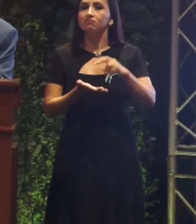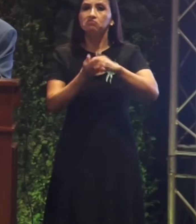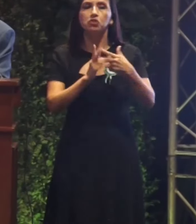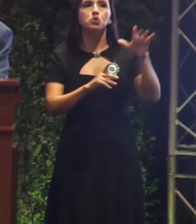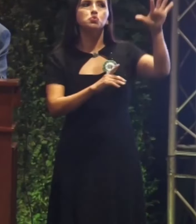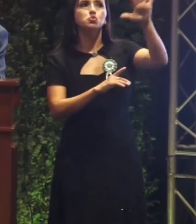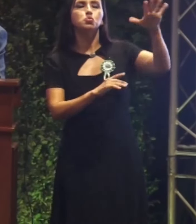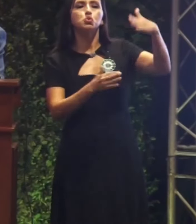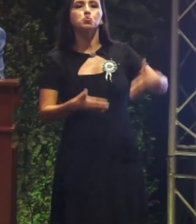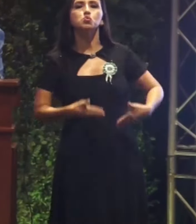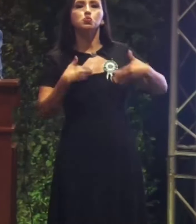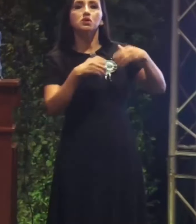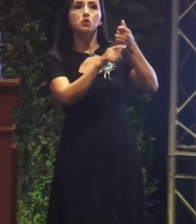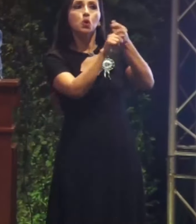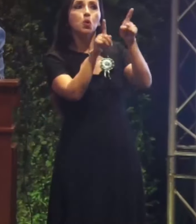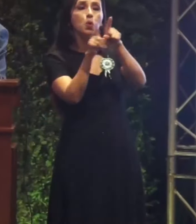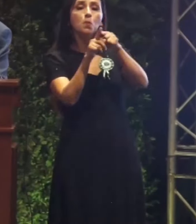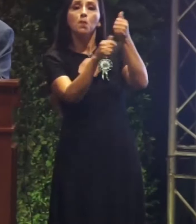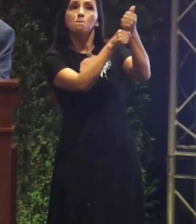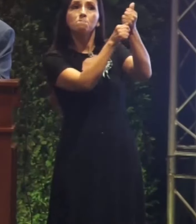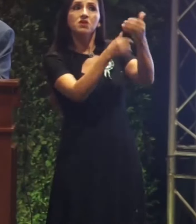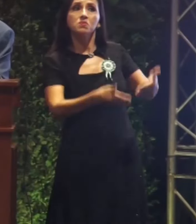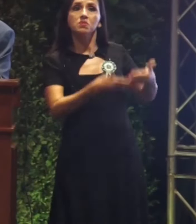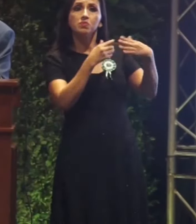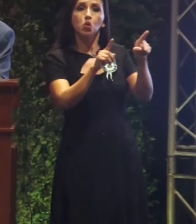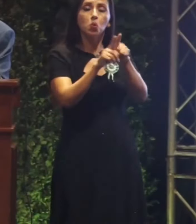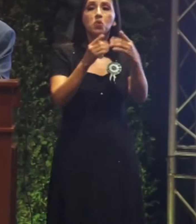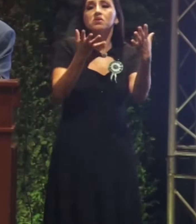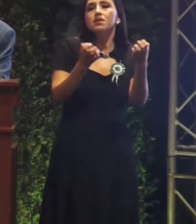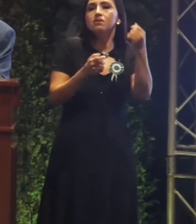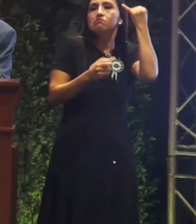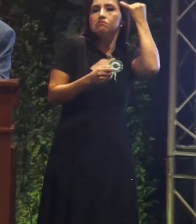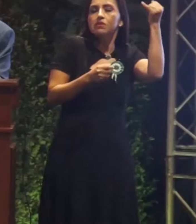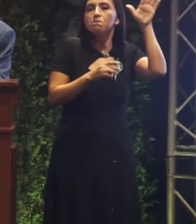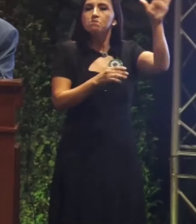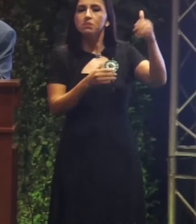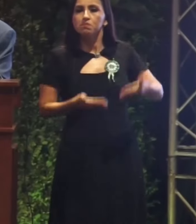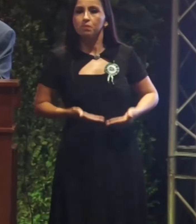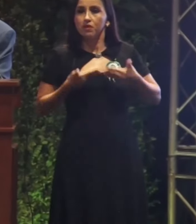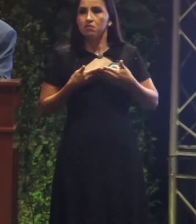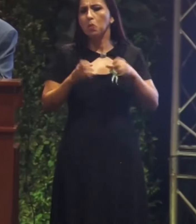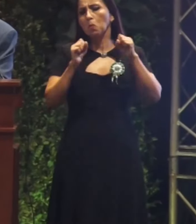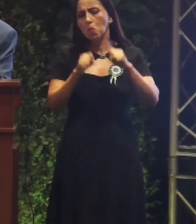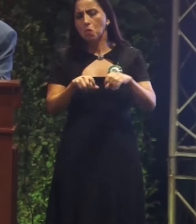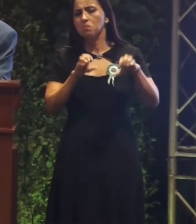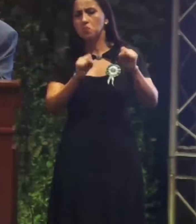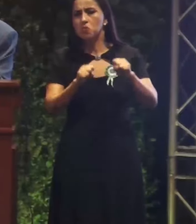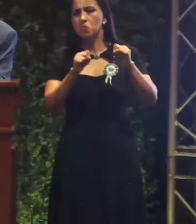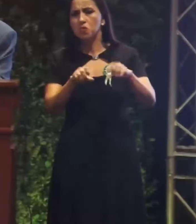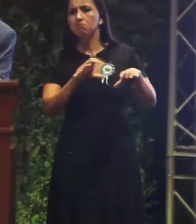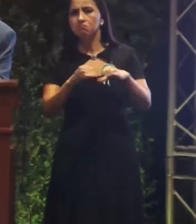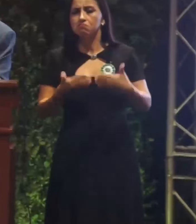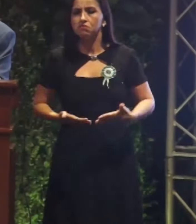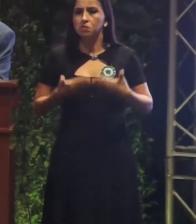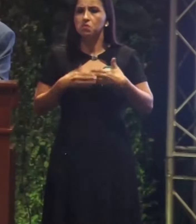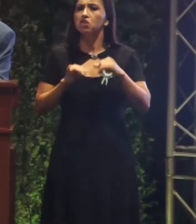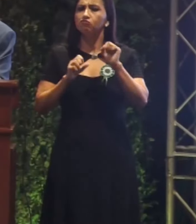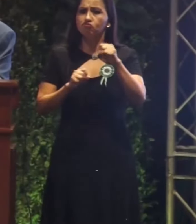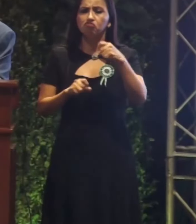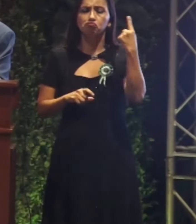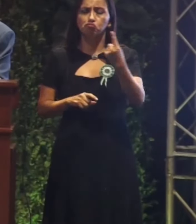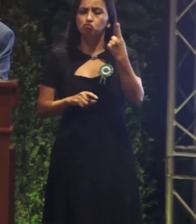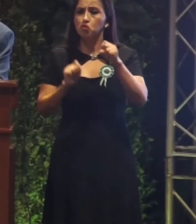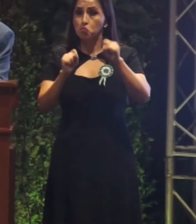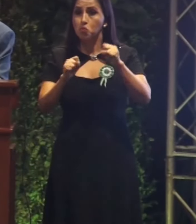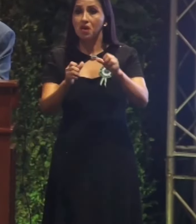ellos vivan como ellos viven o como pretenden vivir. Podemos hacerlo, podemos vivir así